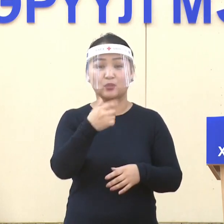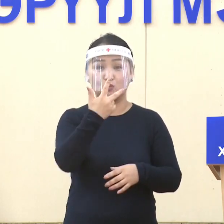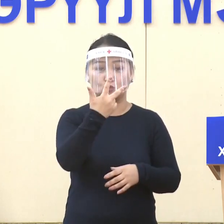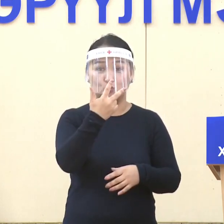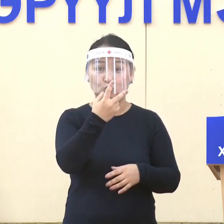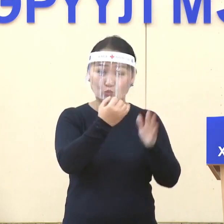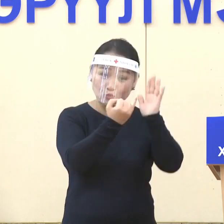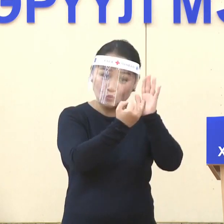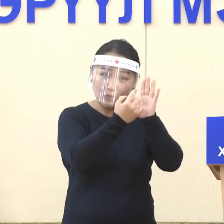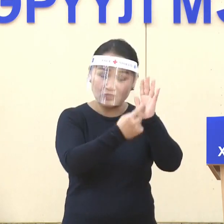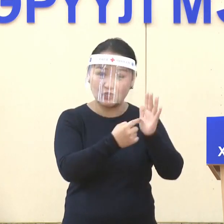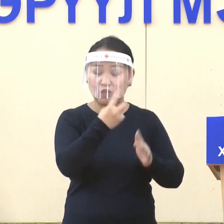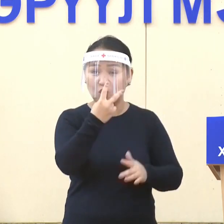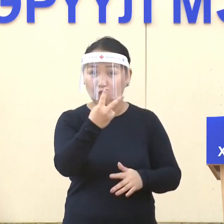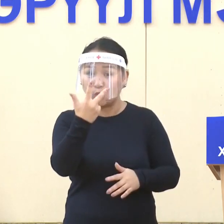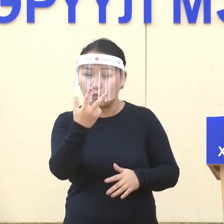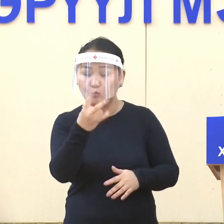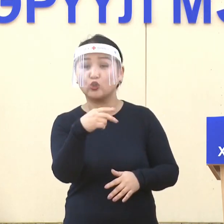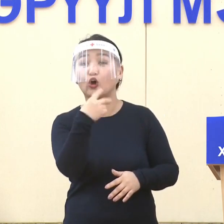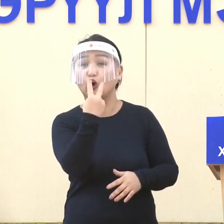2 тохиолдолд